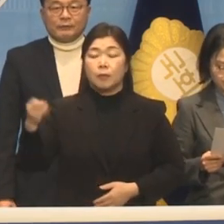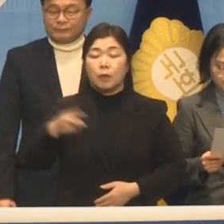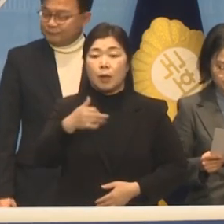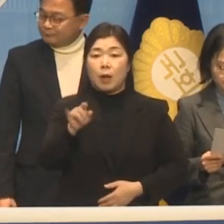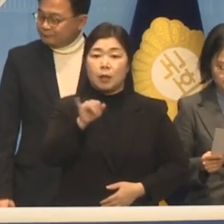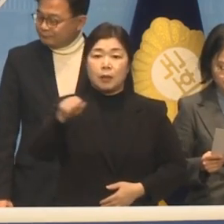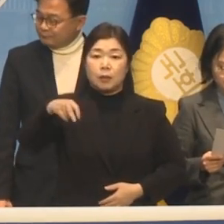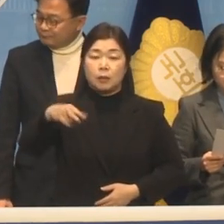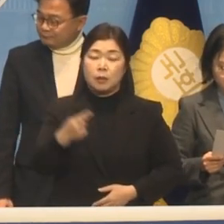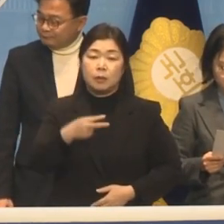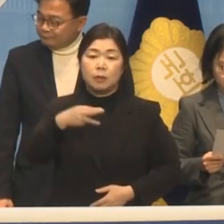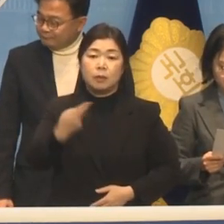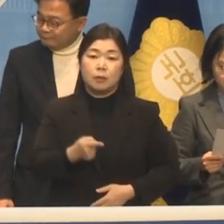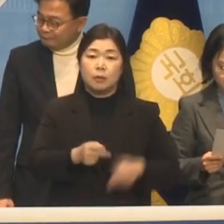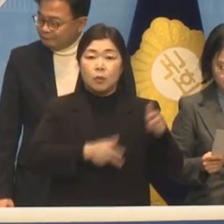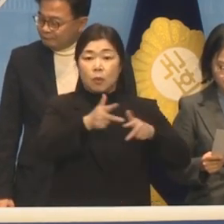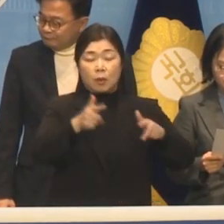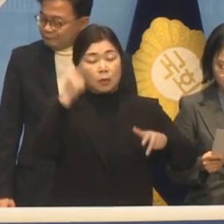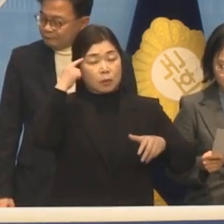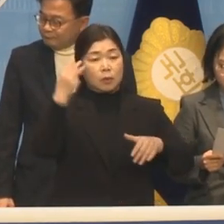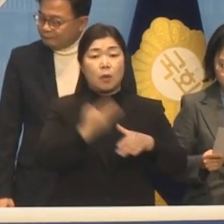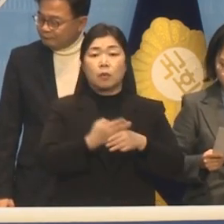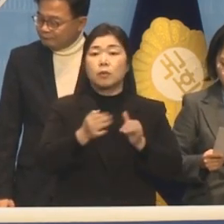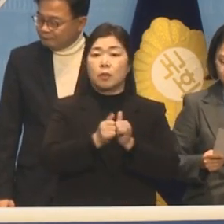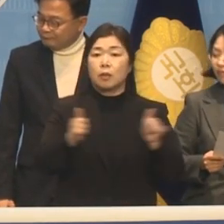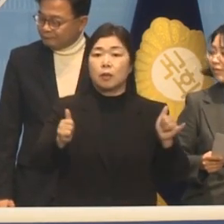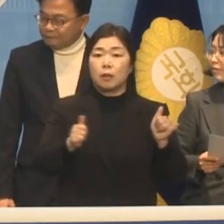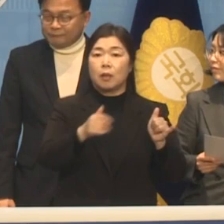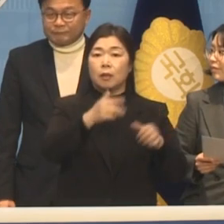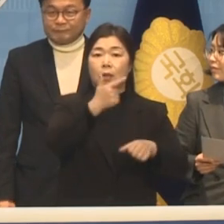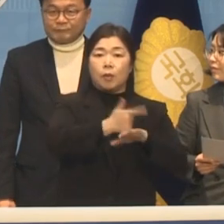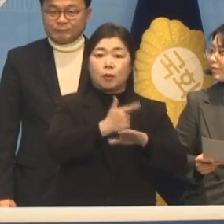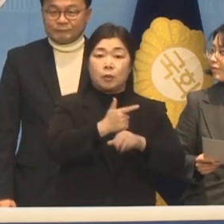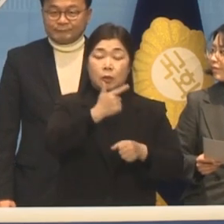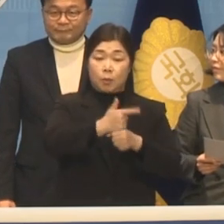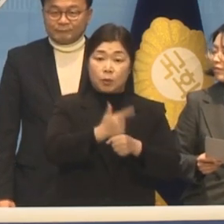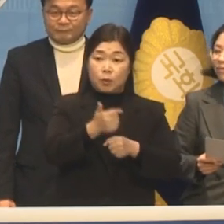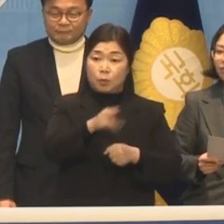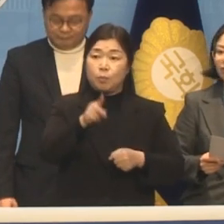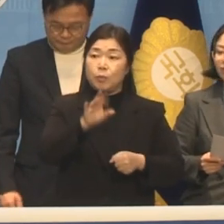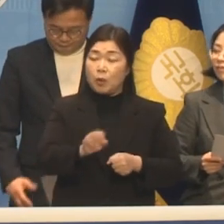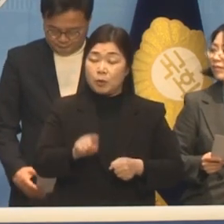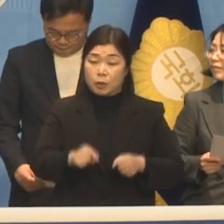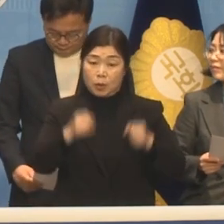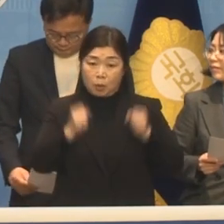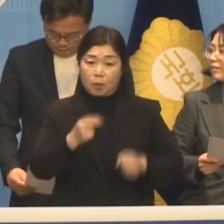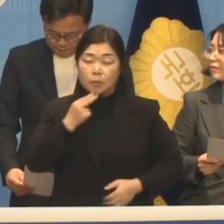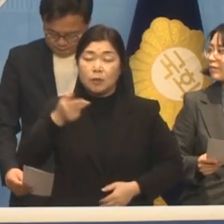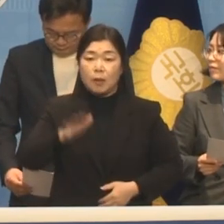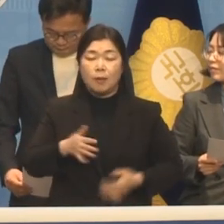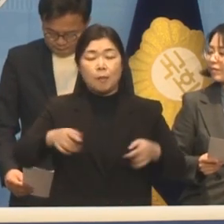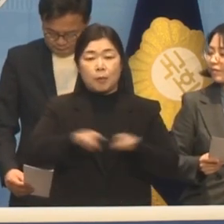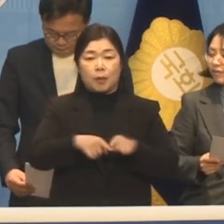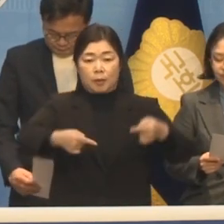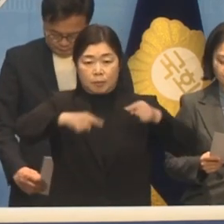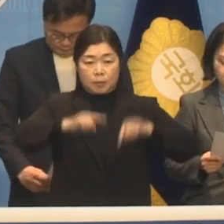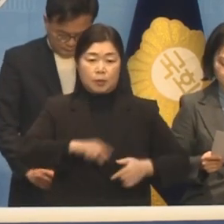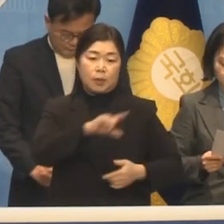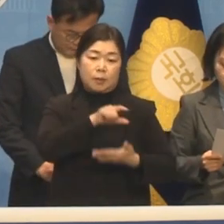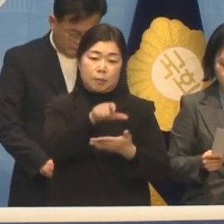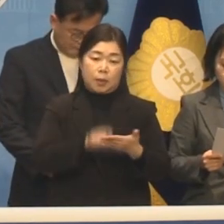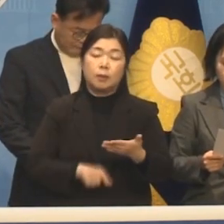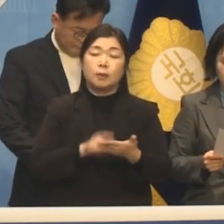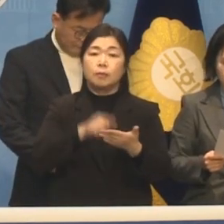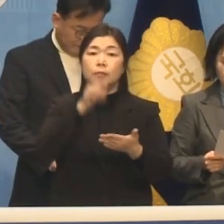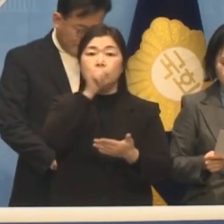공학 석사 경기 남양주병의 국회의원 김용빈 의원님도 이 자리에는 안 계시지만 기자회견에 함께해 주셨습니다.